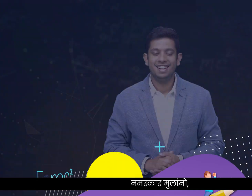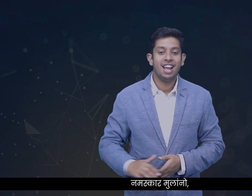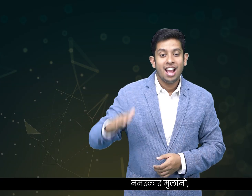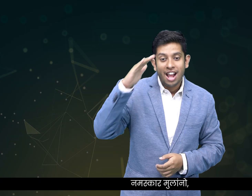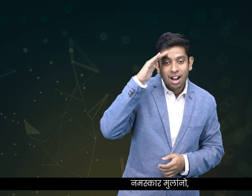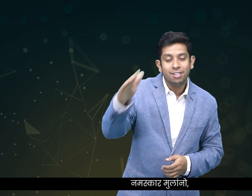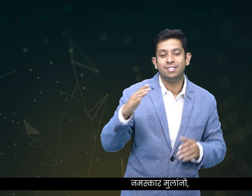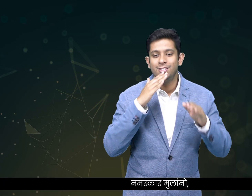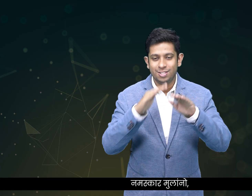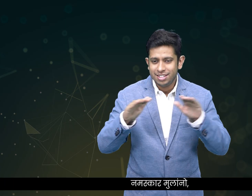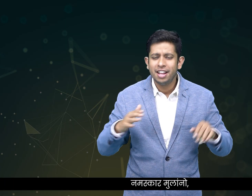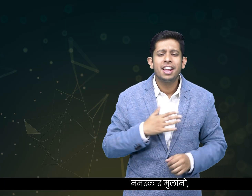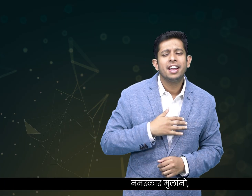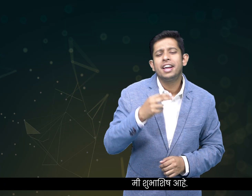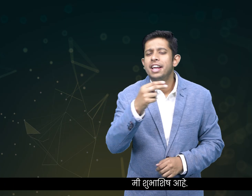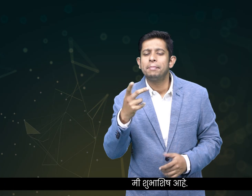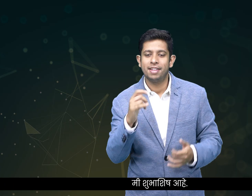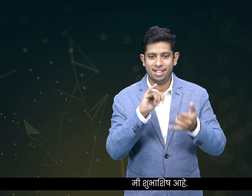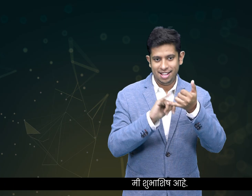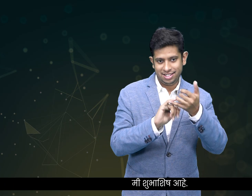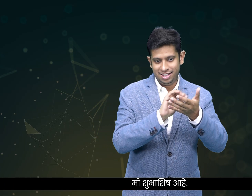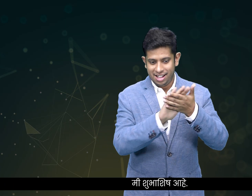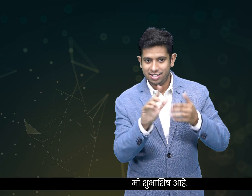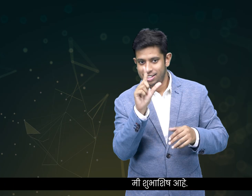नमस्कार मुलांनो, मी शुभाशिष आहे.